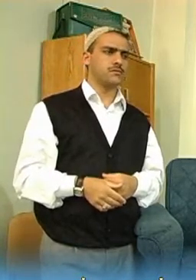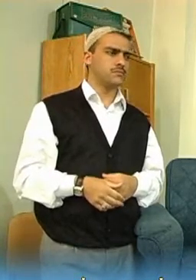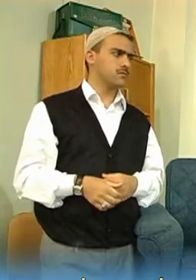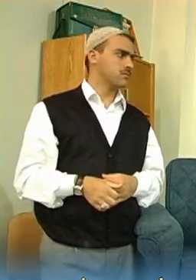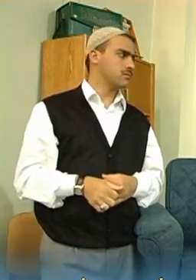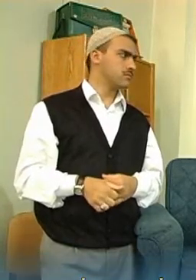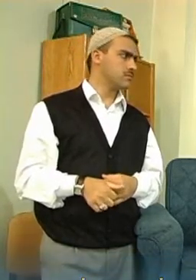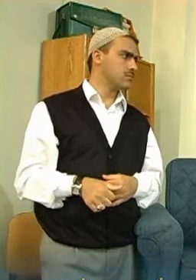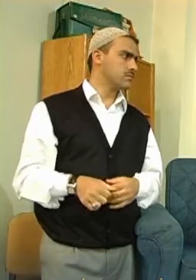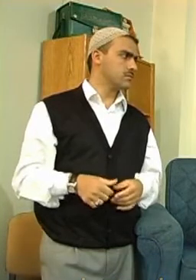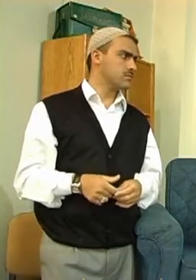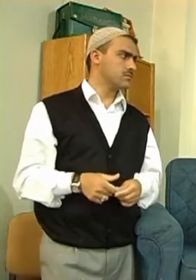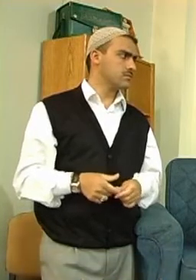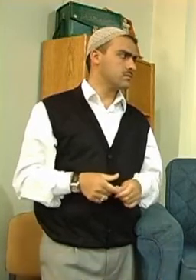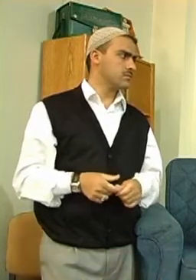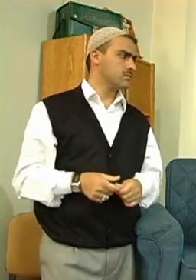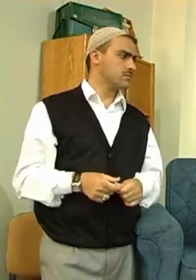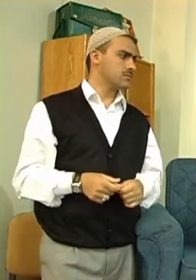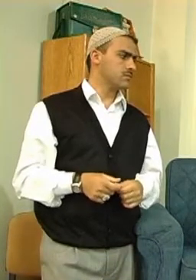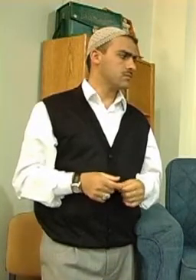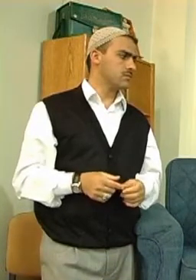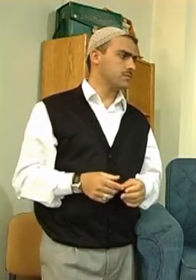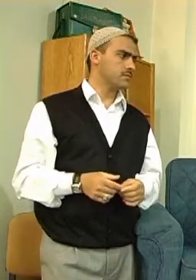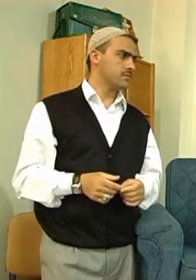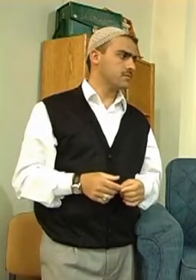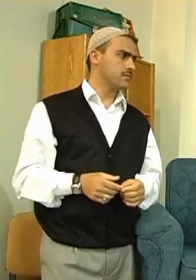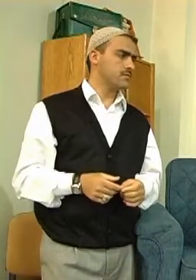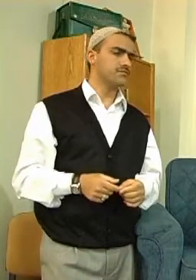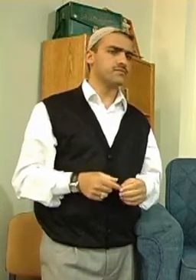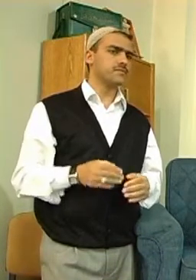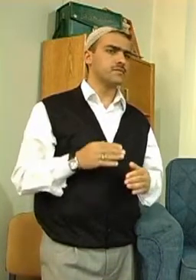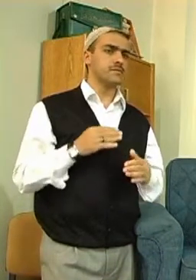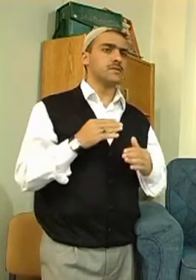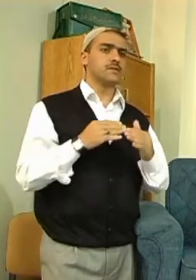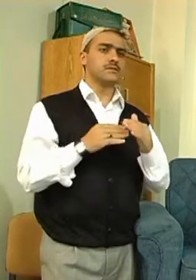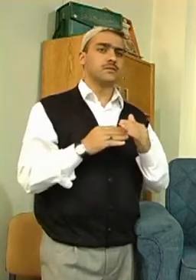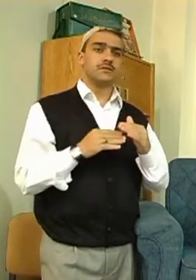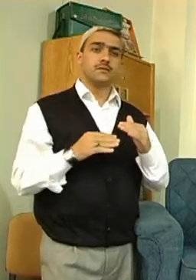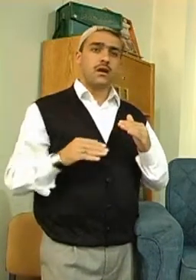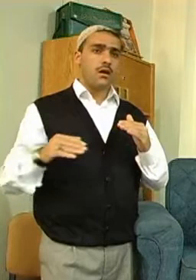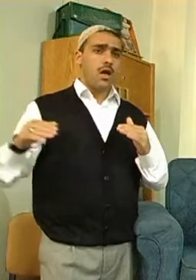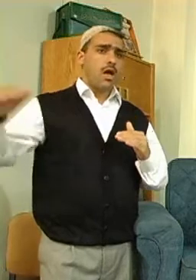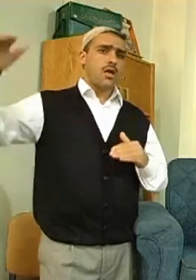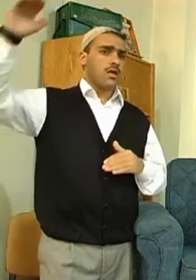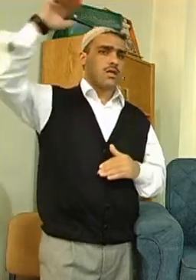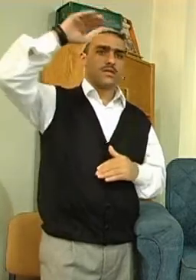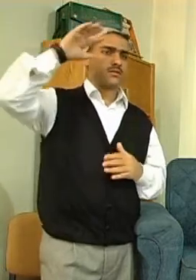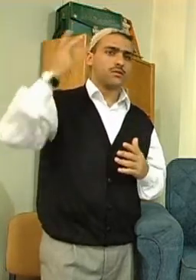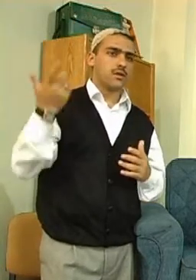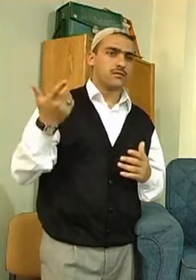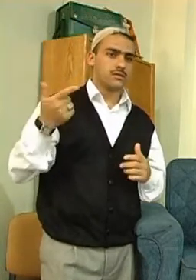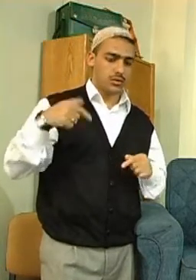burada anlıyoruz ki, nur insan alayilliğine dünyada çıkıyor. İnsan nur iman ile alayilliğine